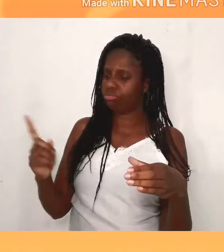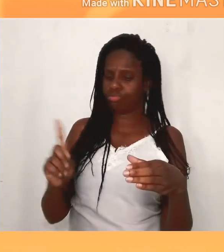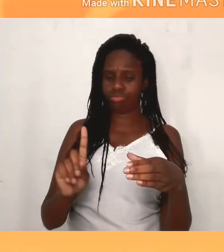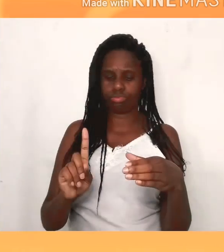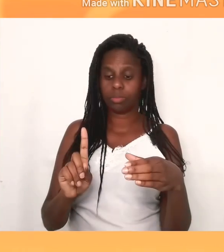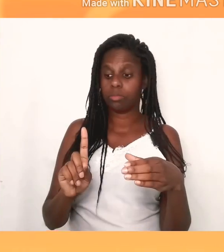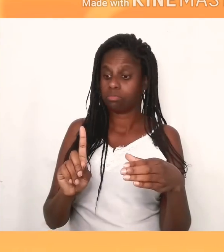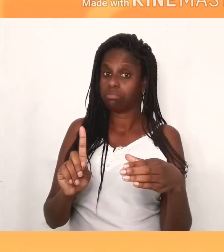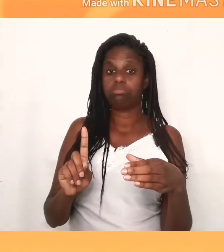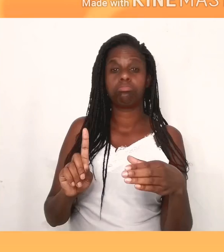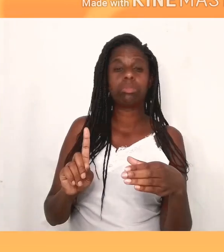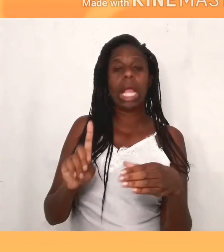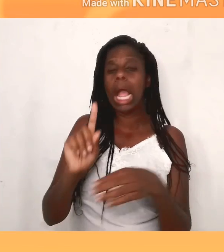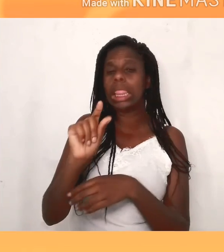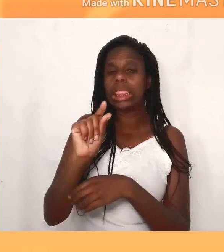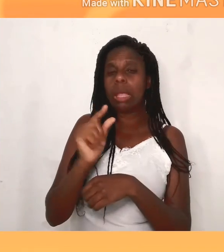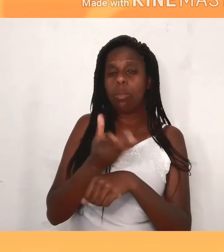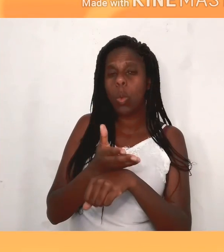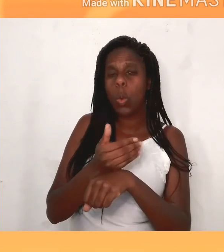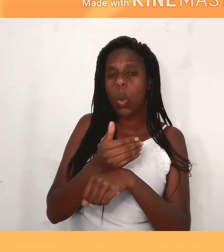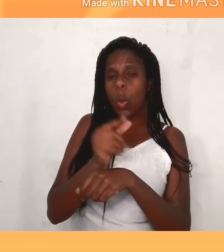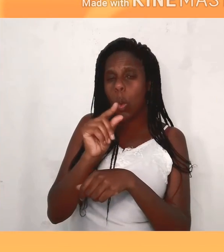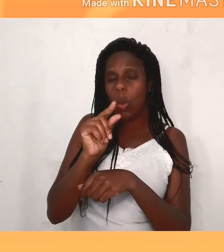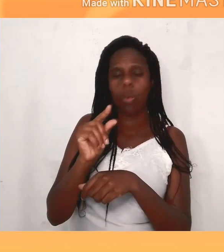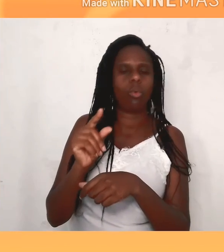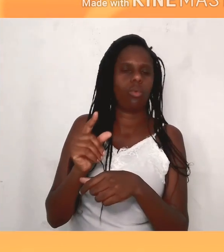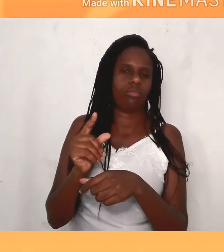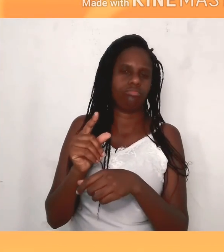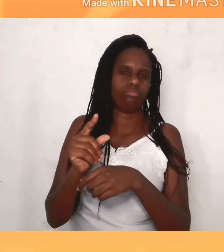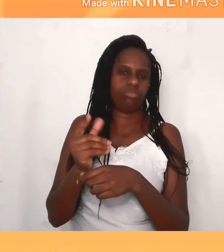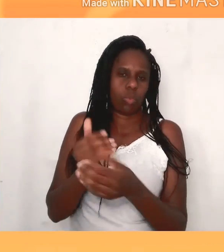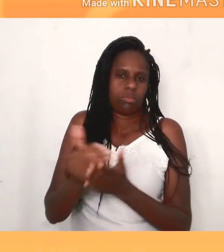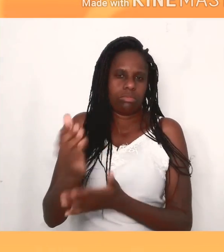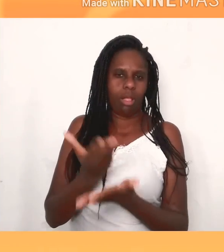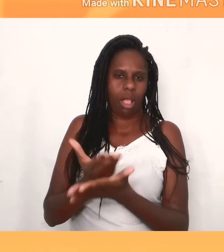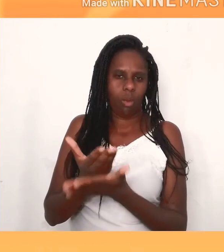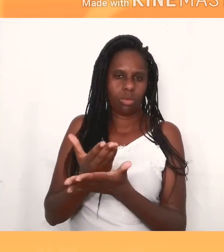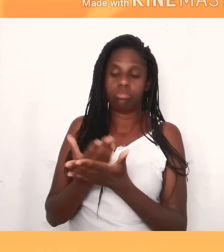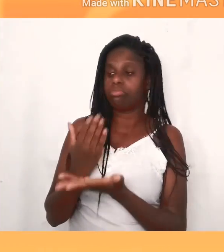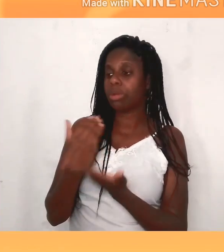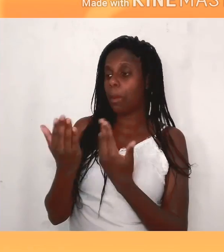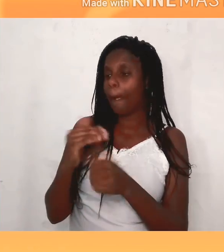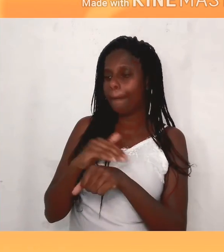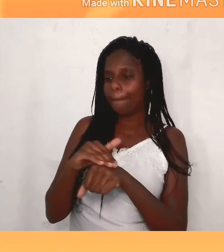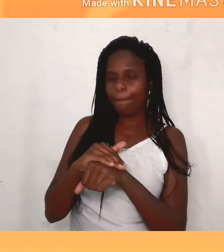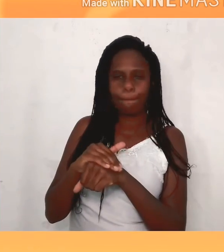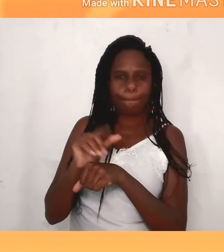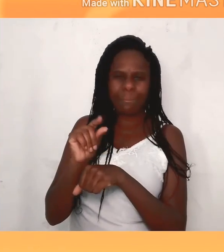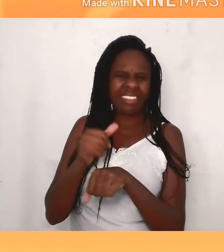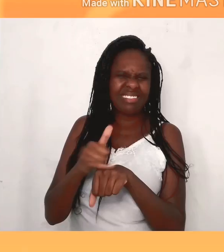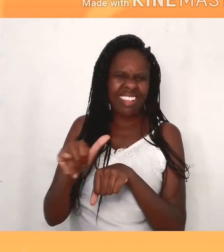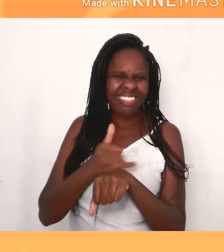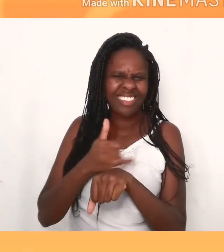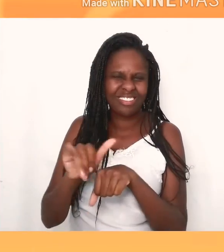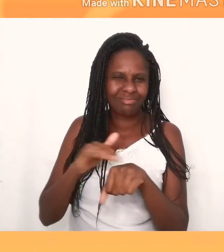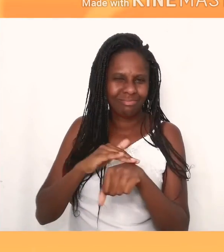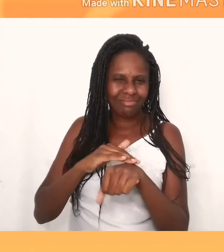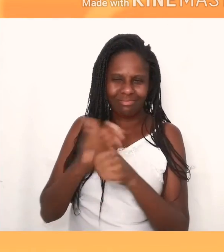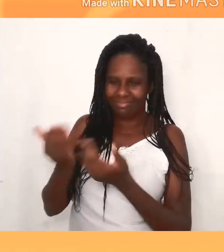geral, a gente conversou com pouco tempo antes só da prática, né? A gente conversou brevemente,